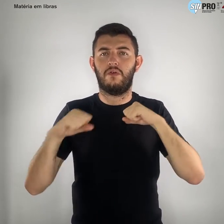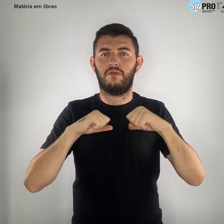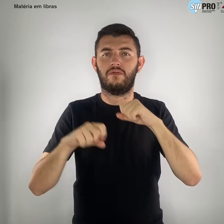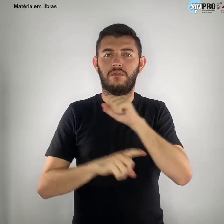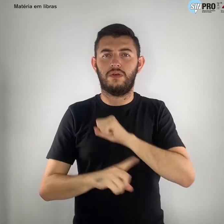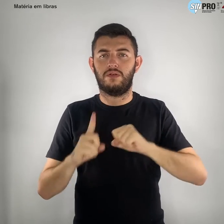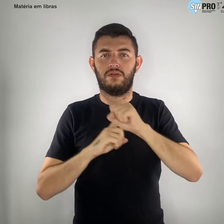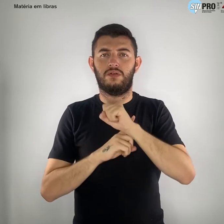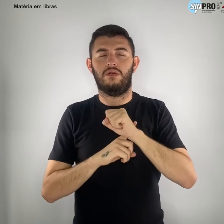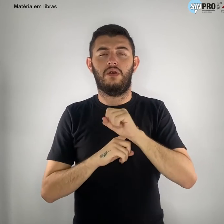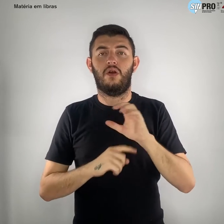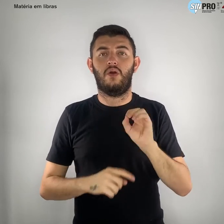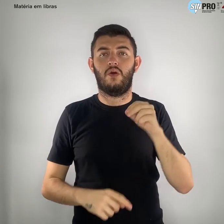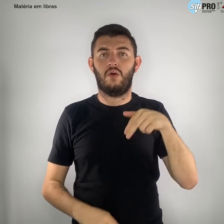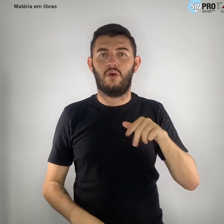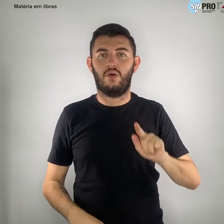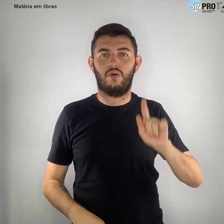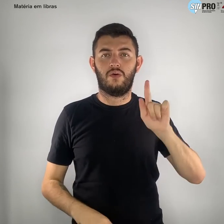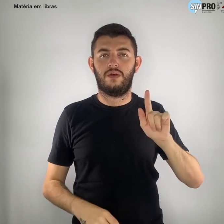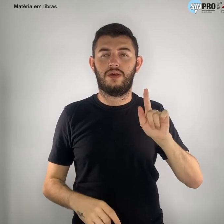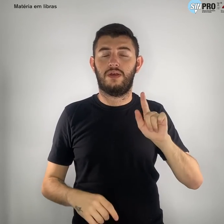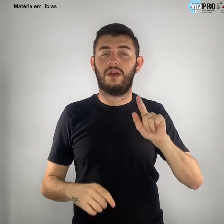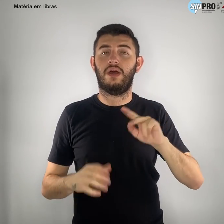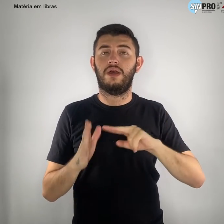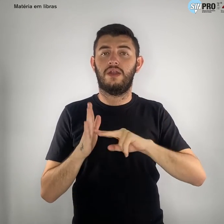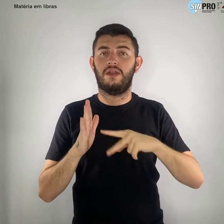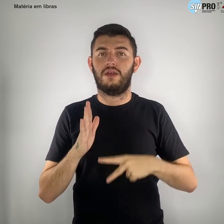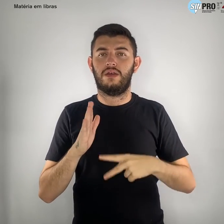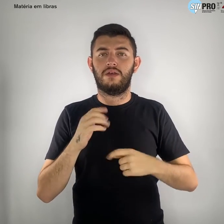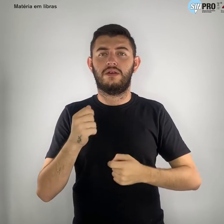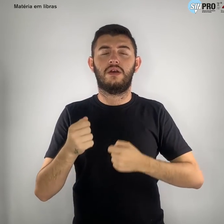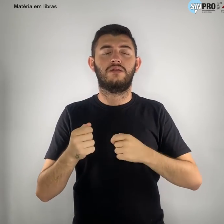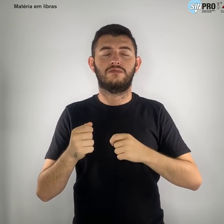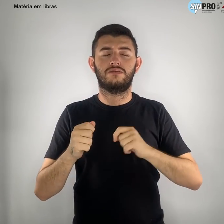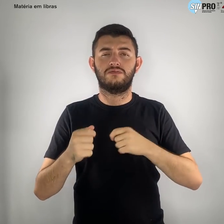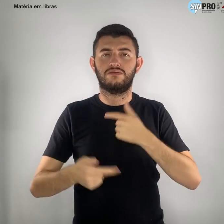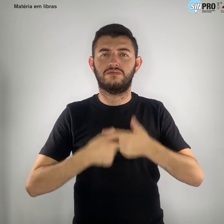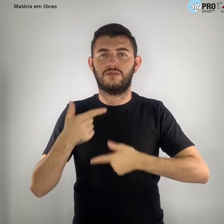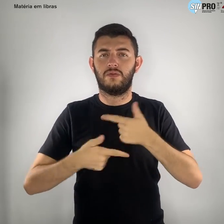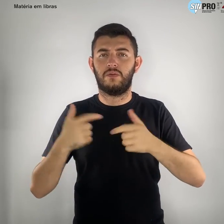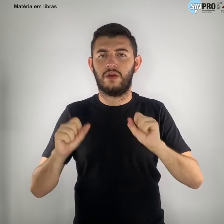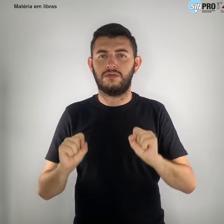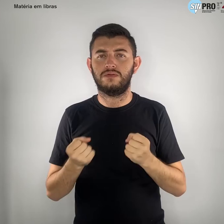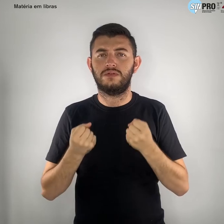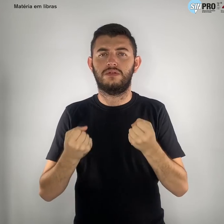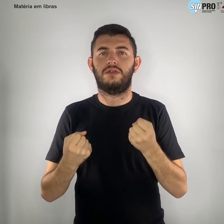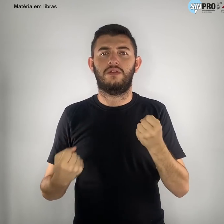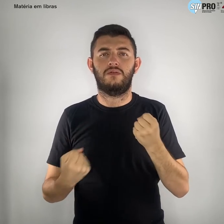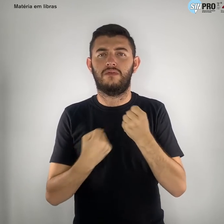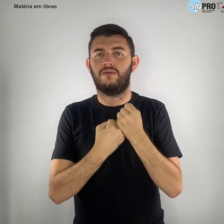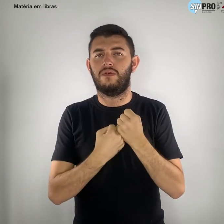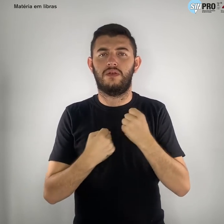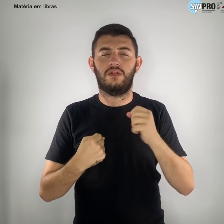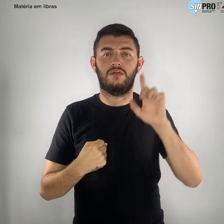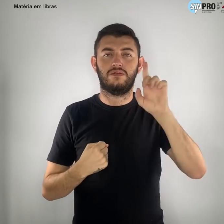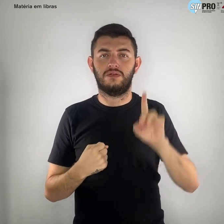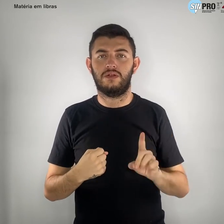e movimentos sindicais que atuam em defesa do direito à educação das pessoas jovens, adultas